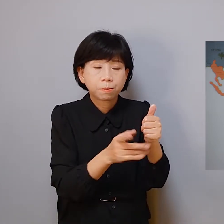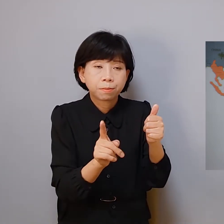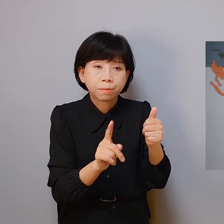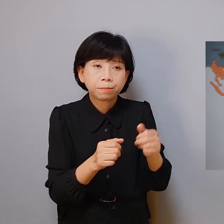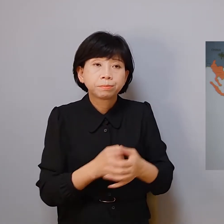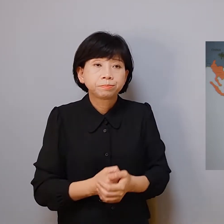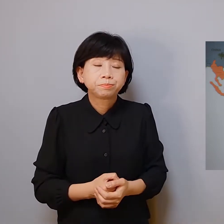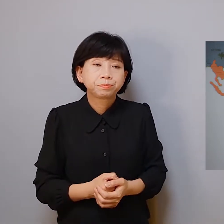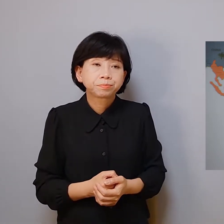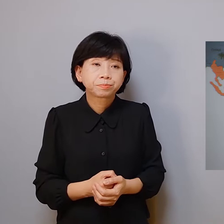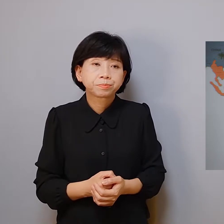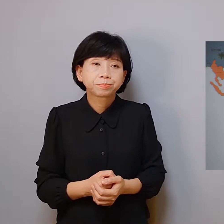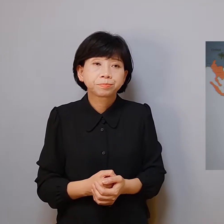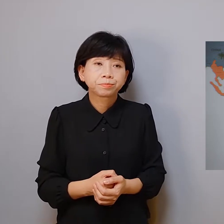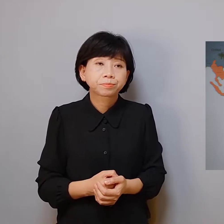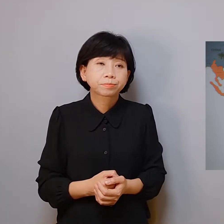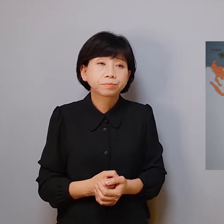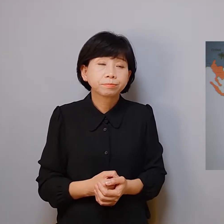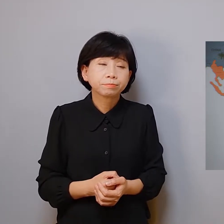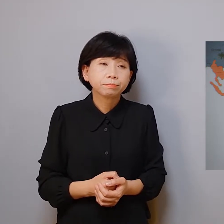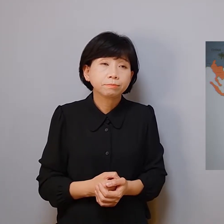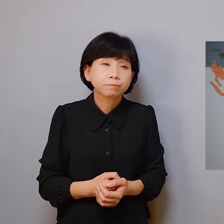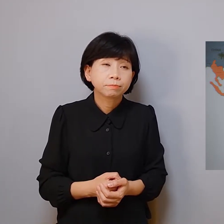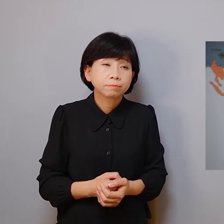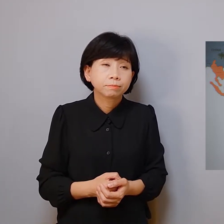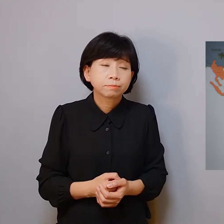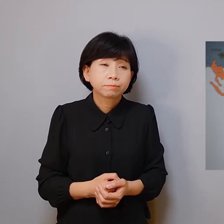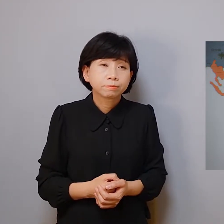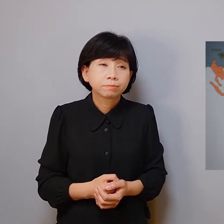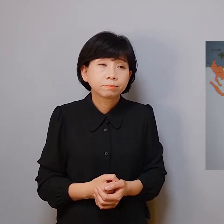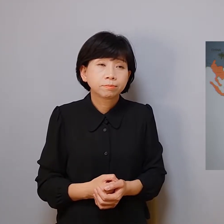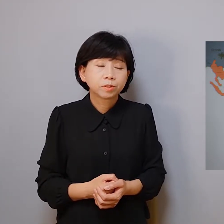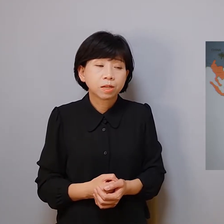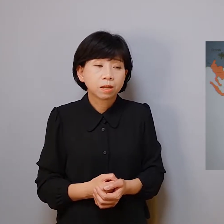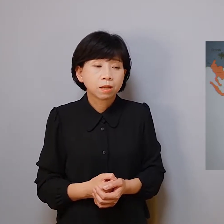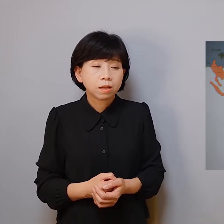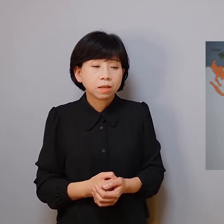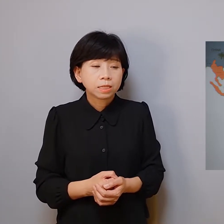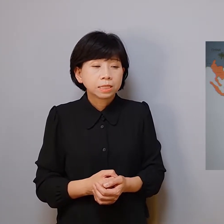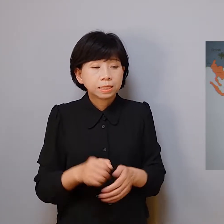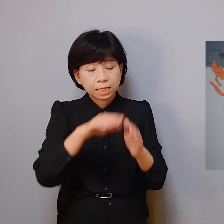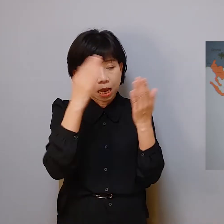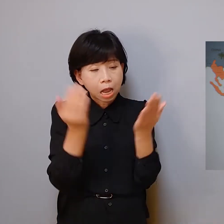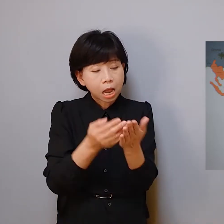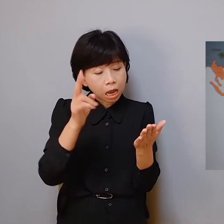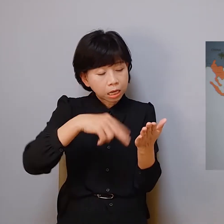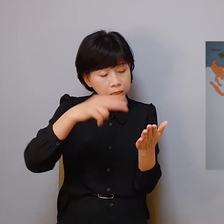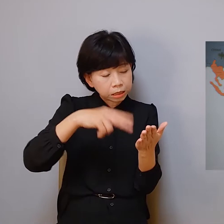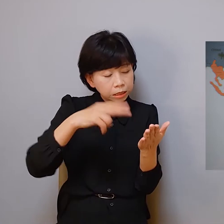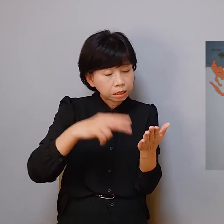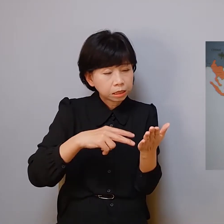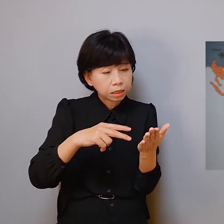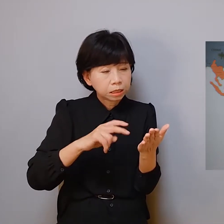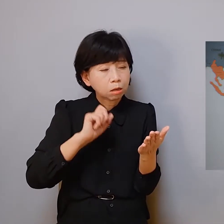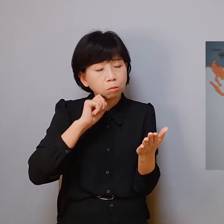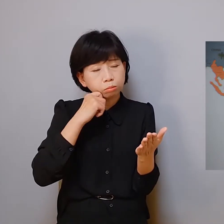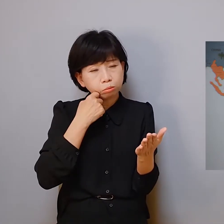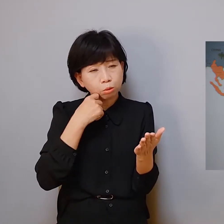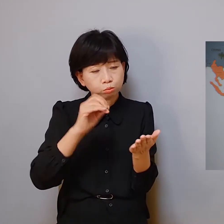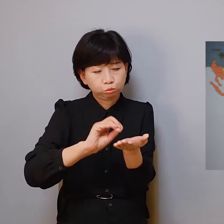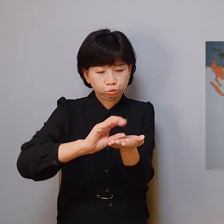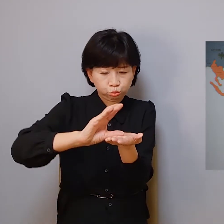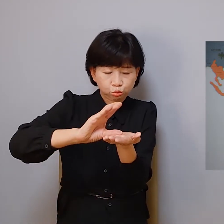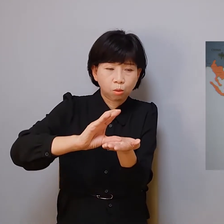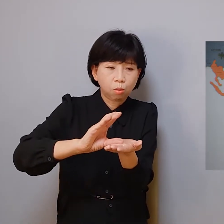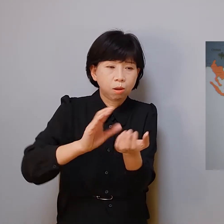읽으신 분들도 있을 것 같아서 우리 제가 조금씩 이렇게 발췌를 해서 이 은혜를 좀, 이 책이 정말 괜찮거든요.